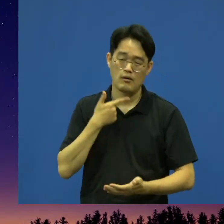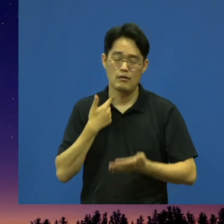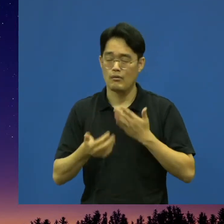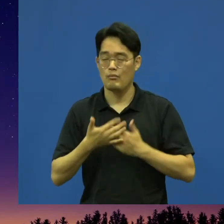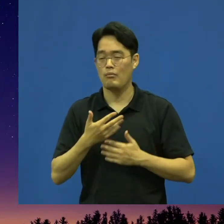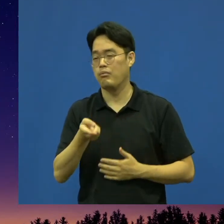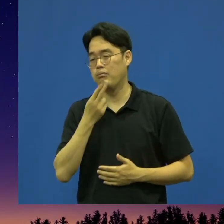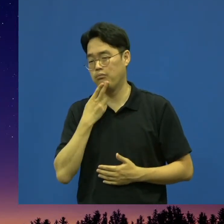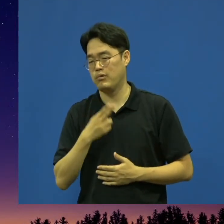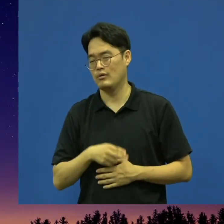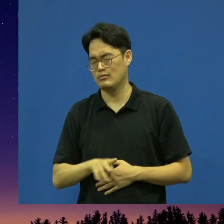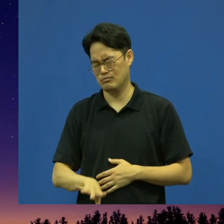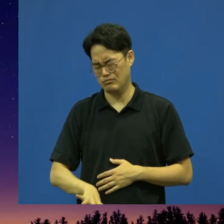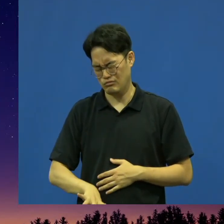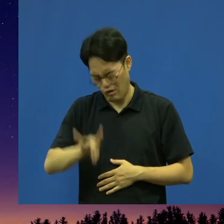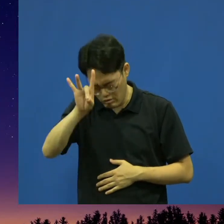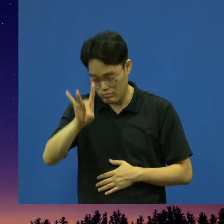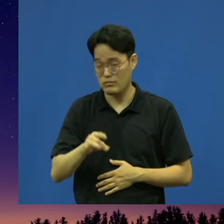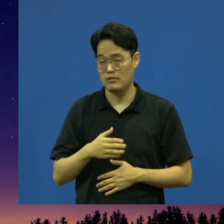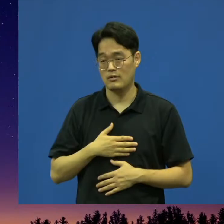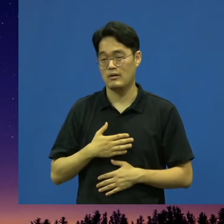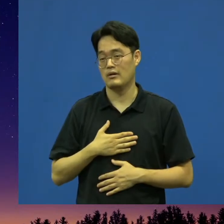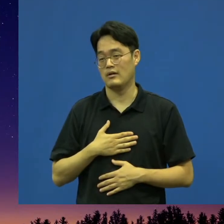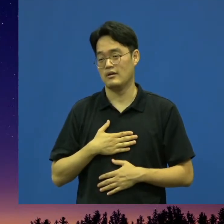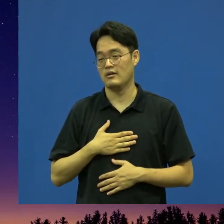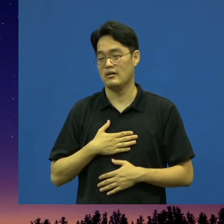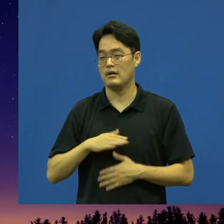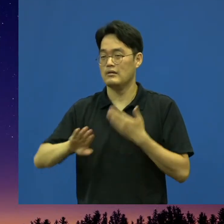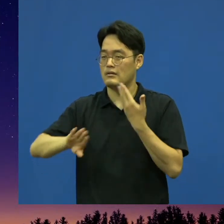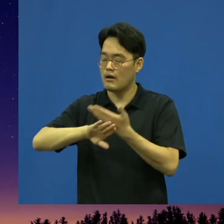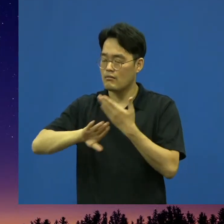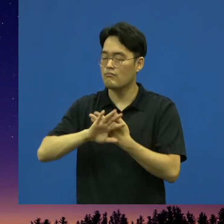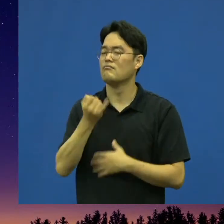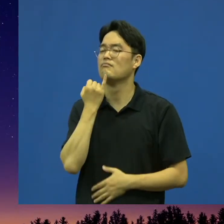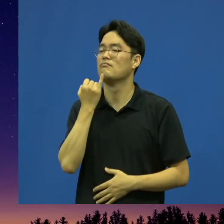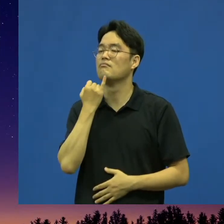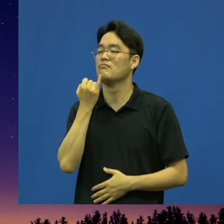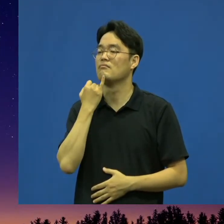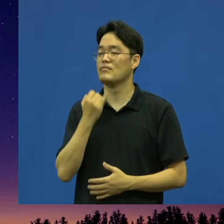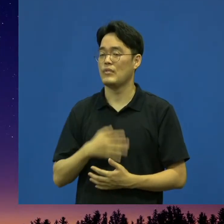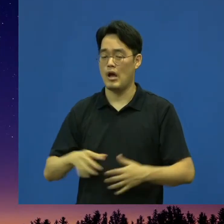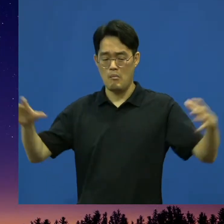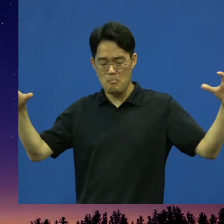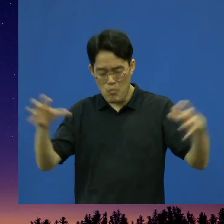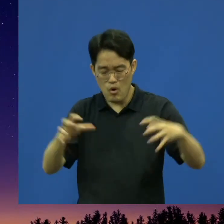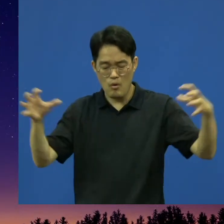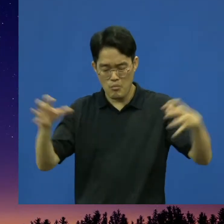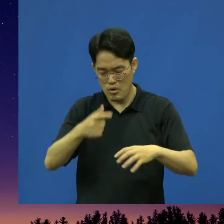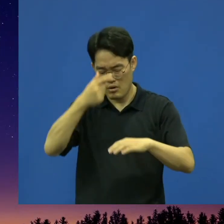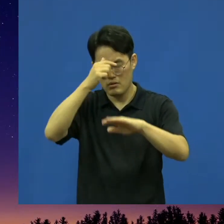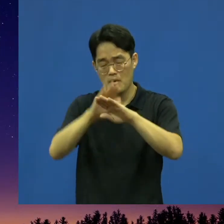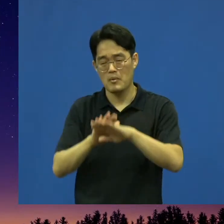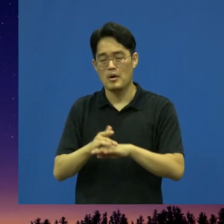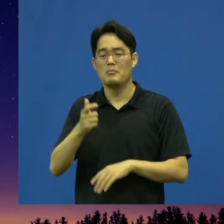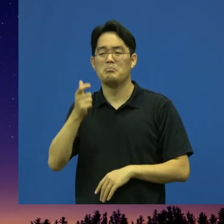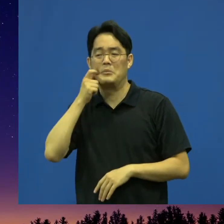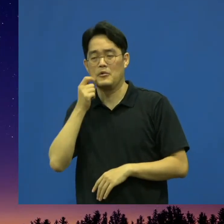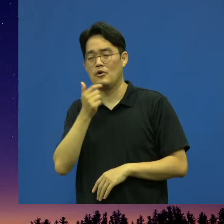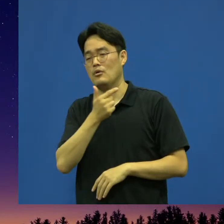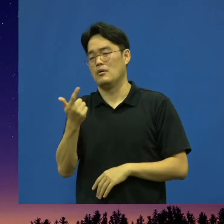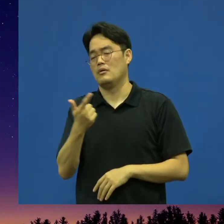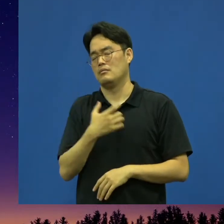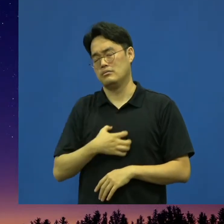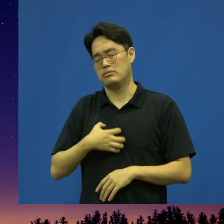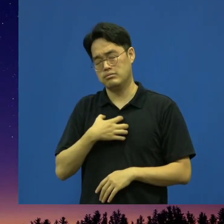도대체 이게 무슨 일인가? 다른 건 다 견디겠는데 모여 예배를 할 수 없다는 게 이게 도대체 무슨